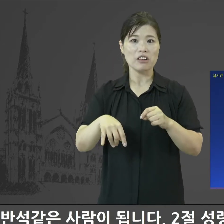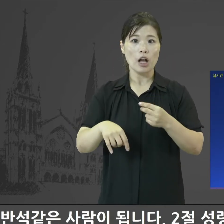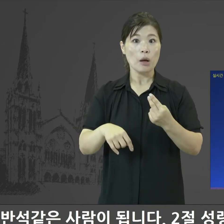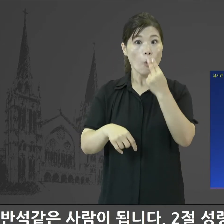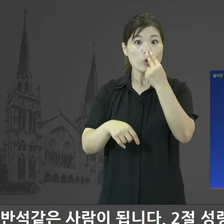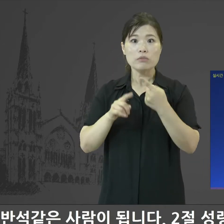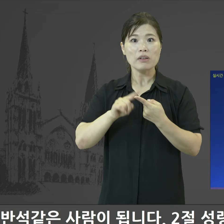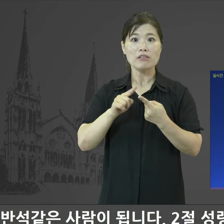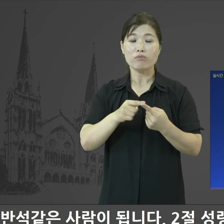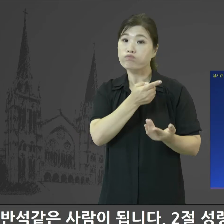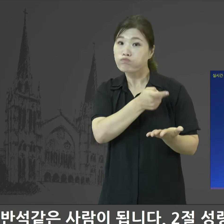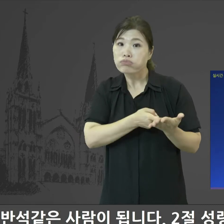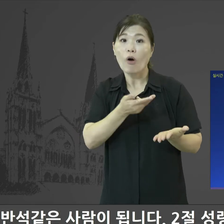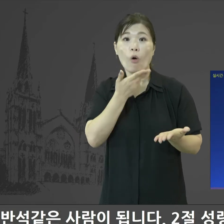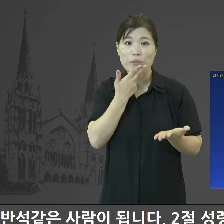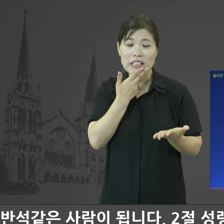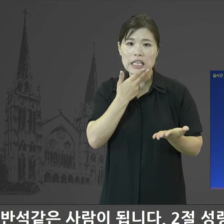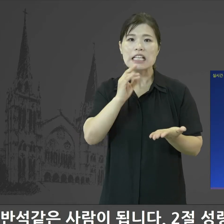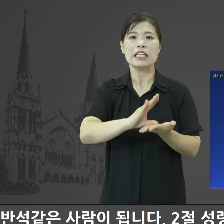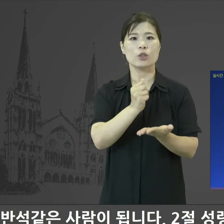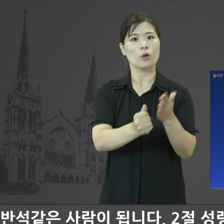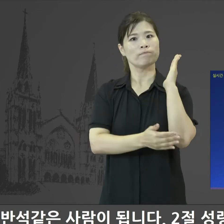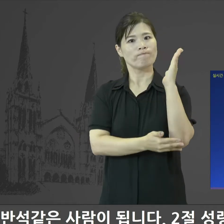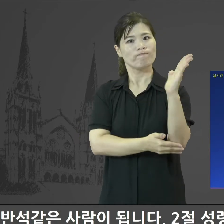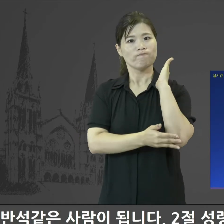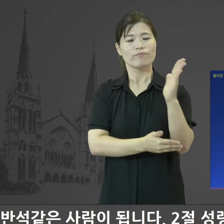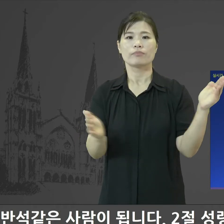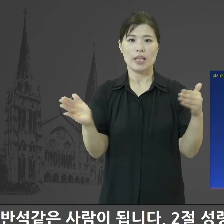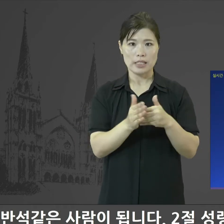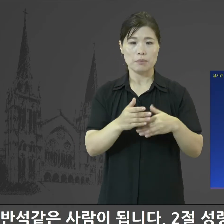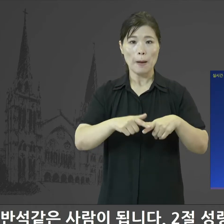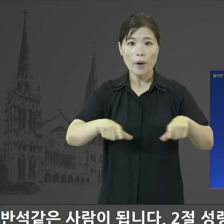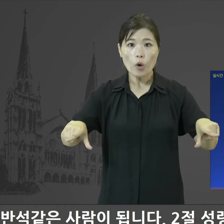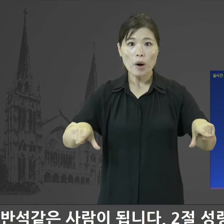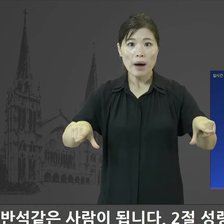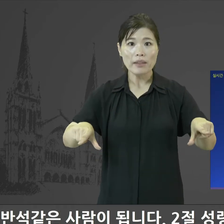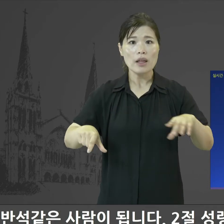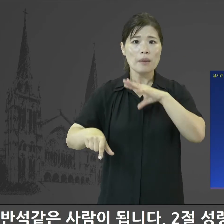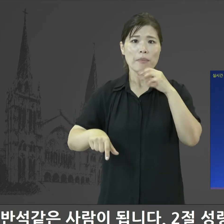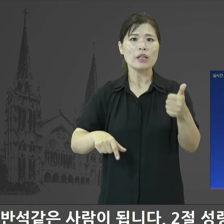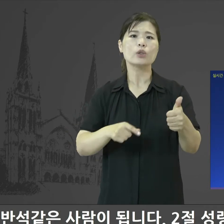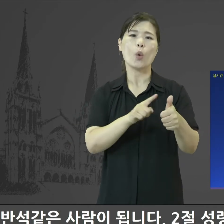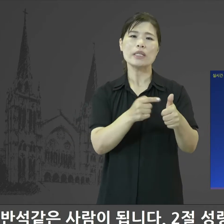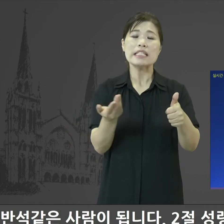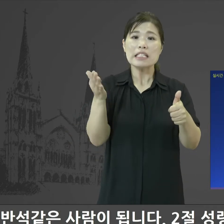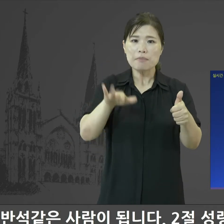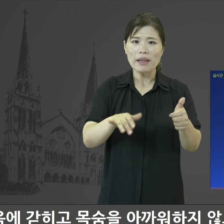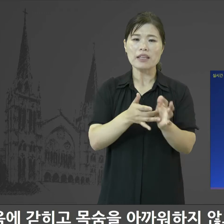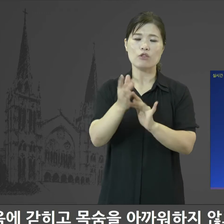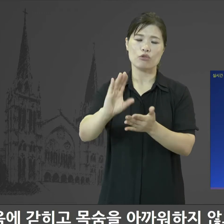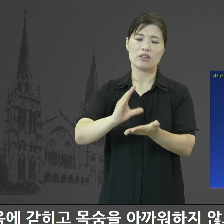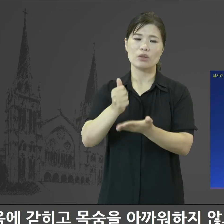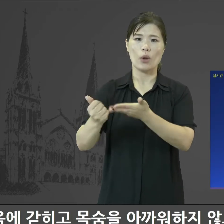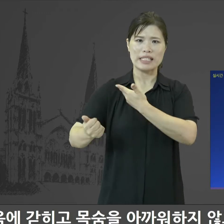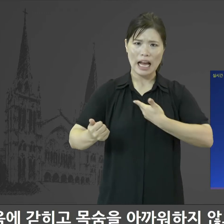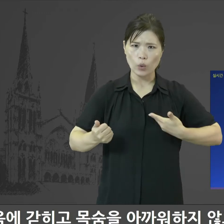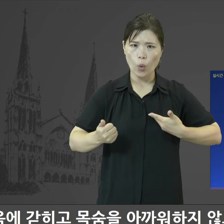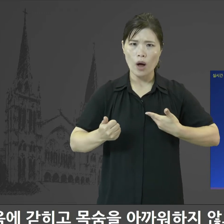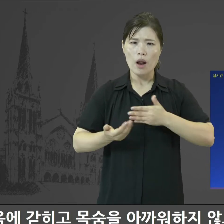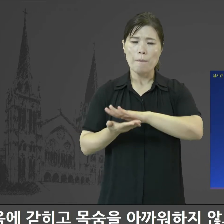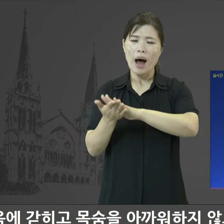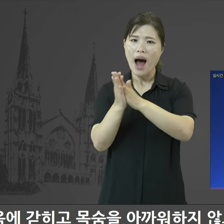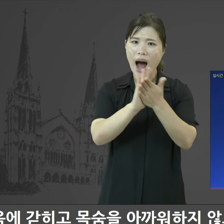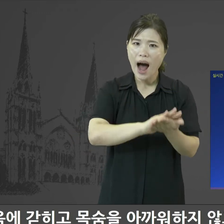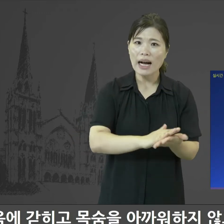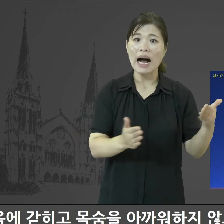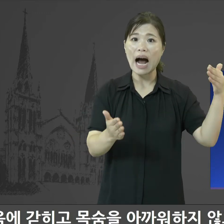그리스도를 전했습니다. 평범한 베드로에서 예수님을 만나서 변화되어 결국 예수 그리스도의 사도가 되기까지